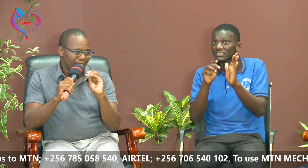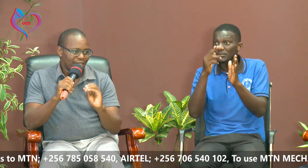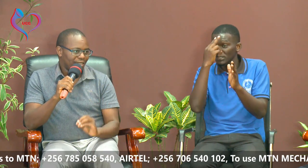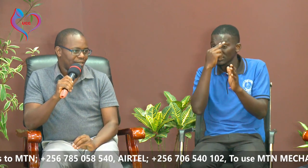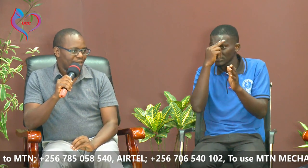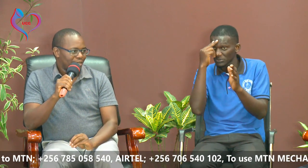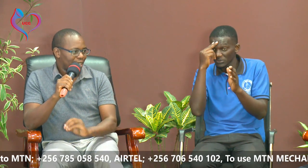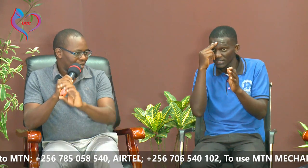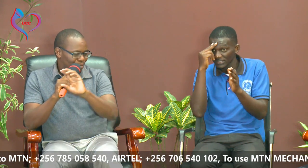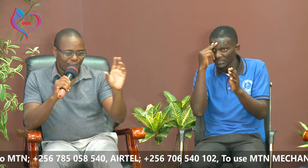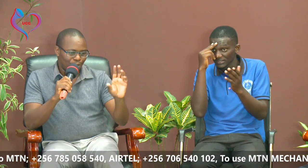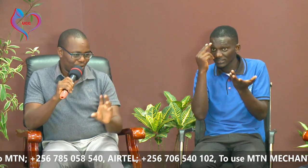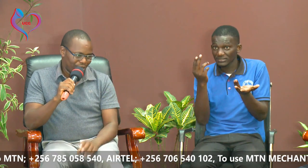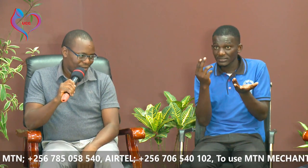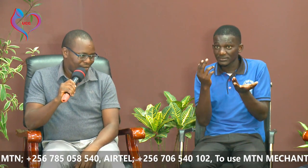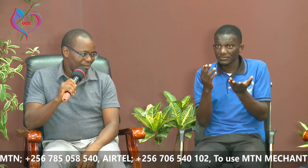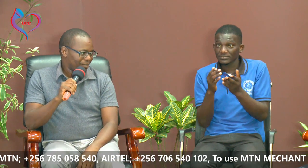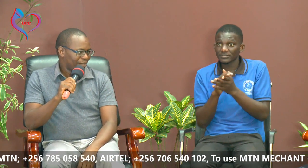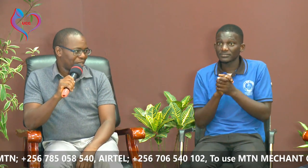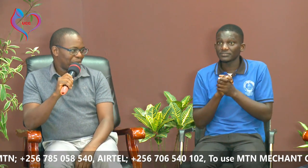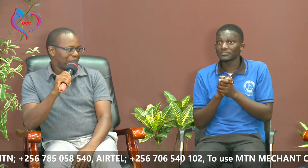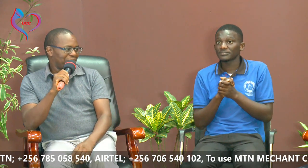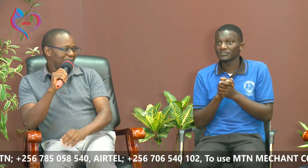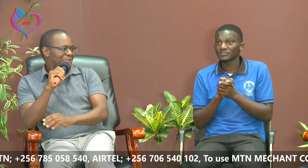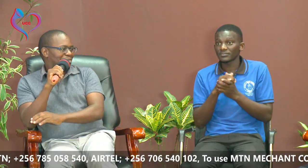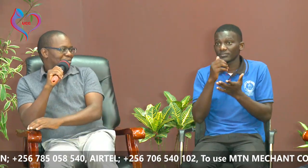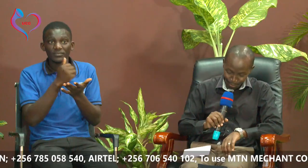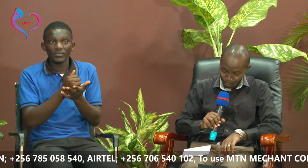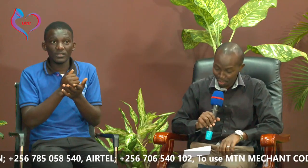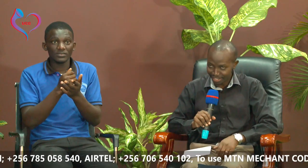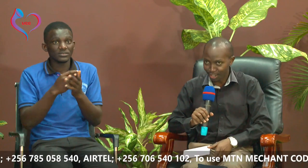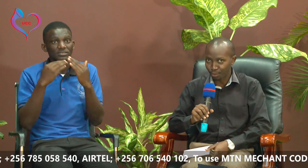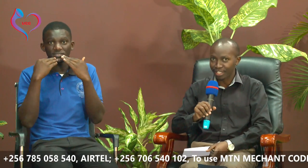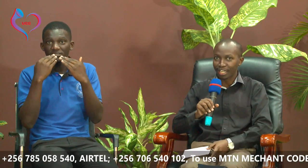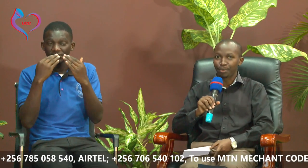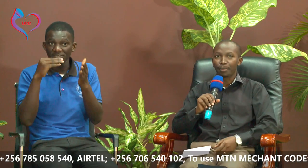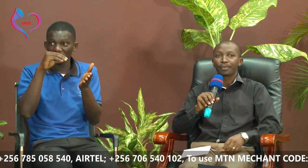saint. That is my code. Wow. Amen. Tuanza sebo tukwaniriza nnyo mu linya lya Mukama.